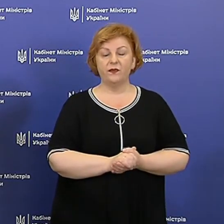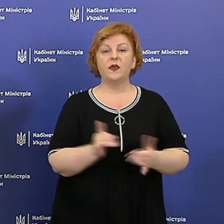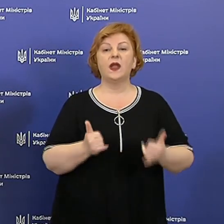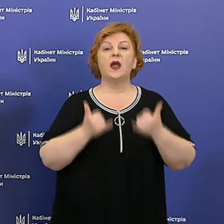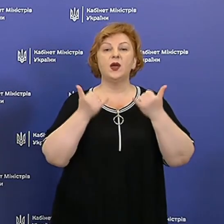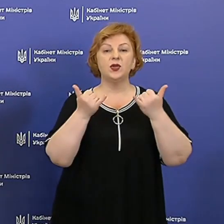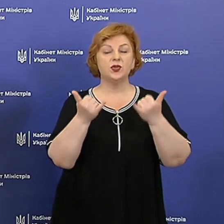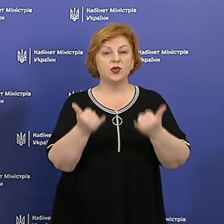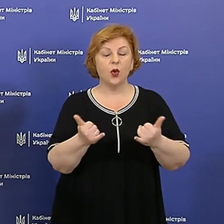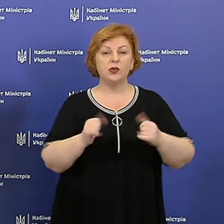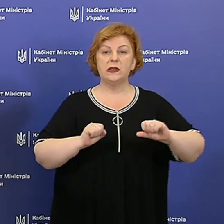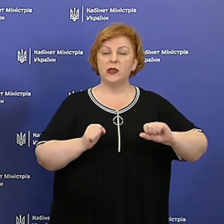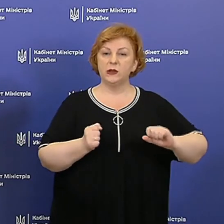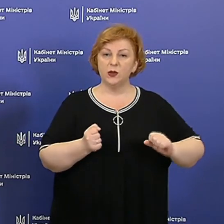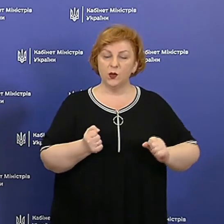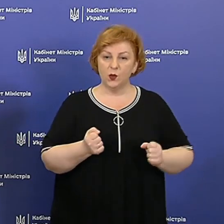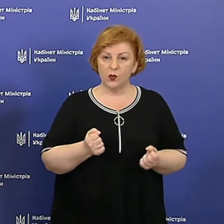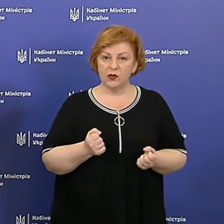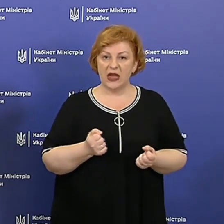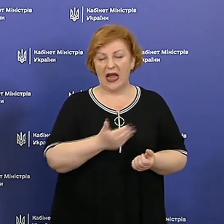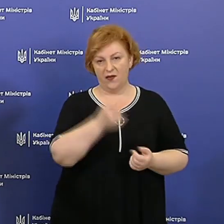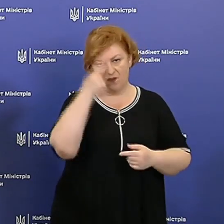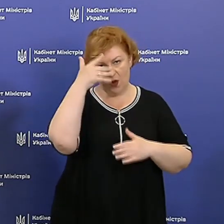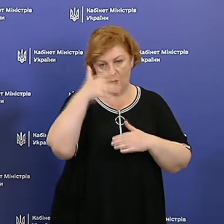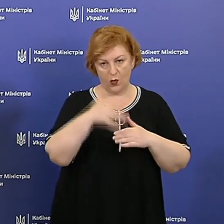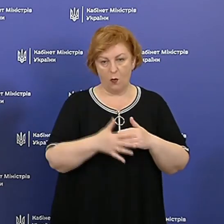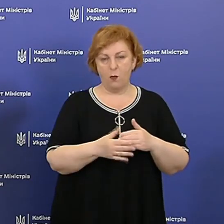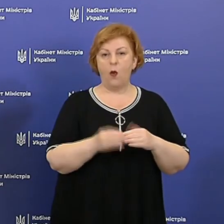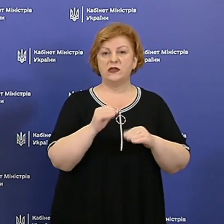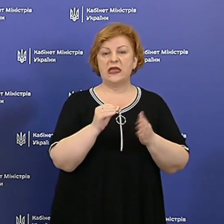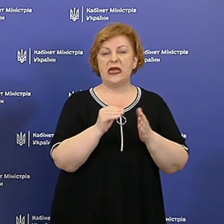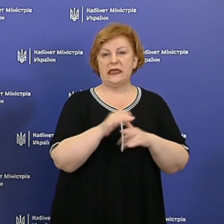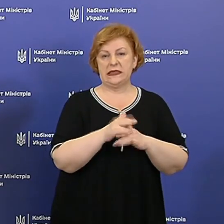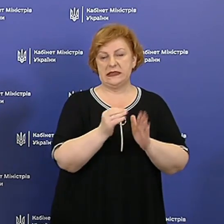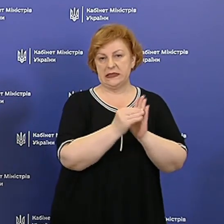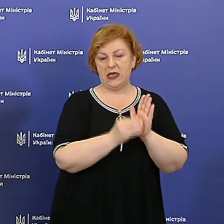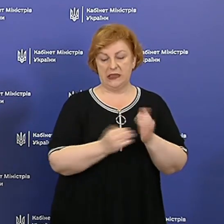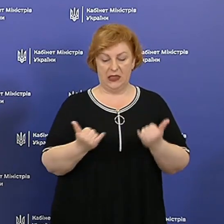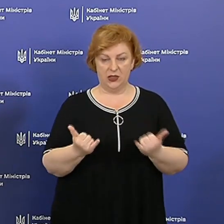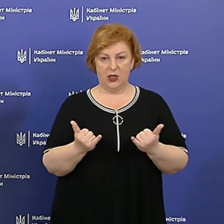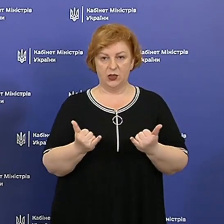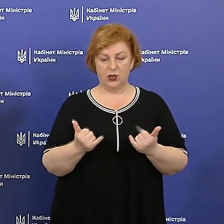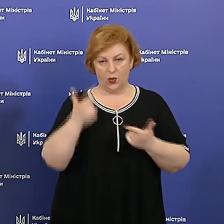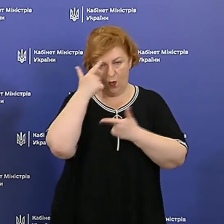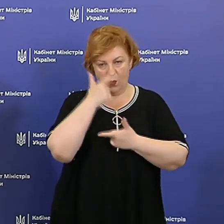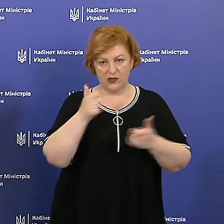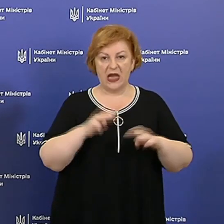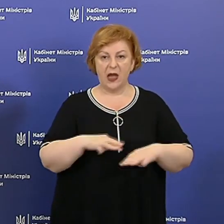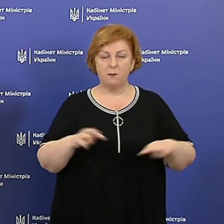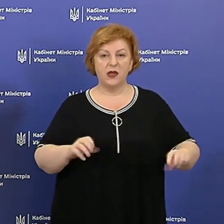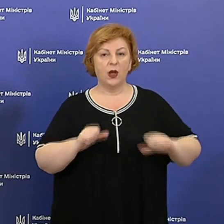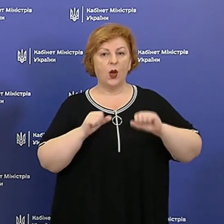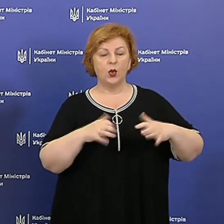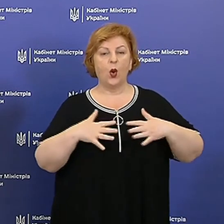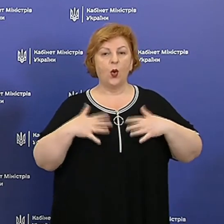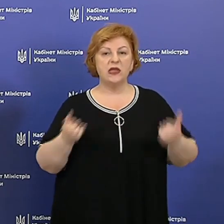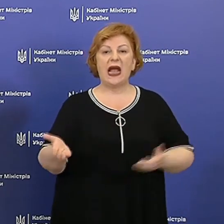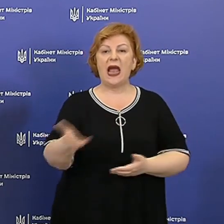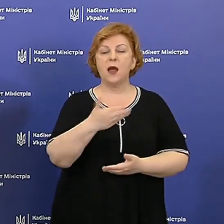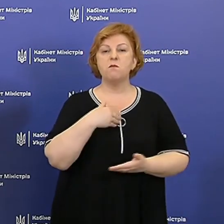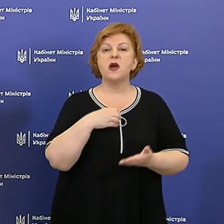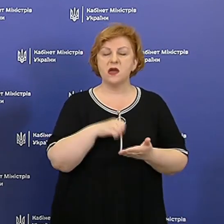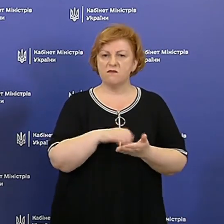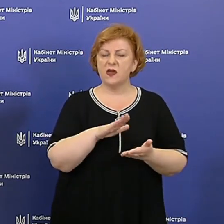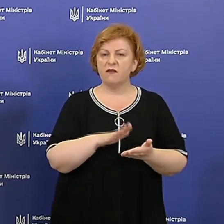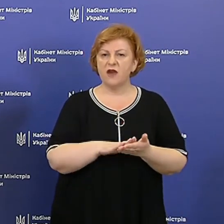Шановні друзі, ви розумієте статистику, яку тільки що озвучив міністр охорони здоров'я, і ми